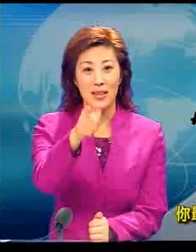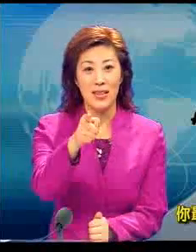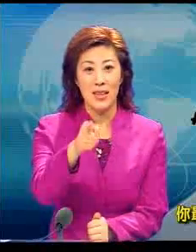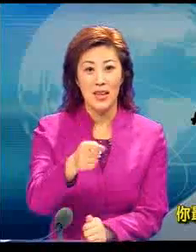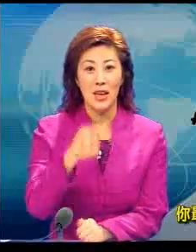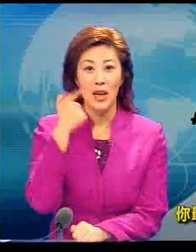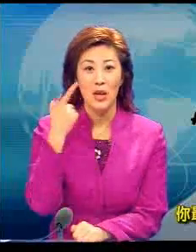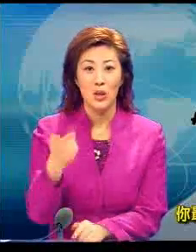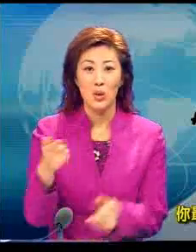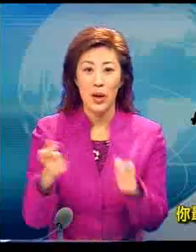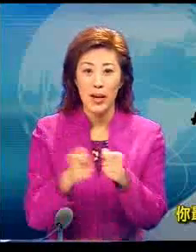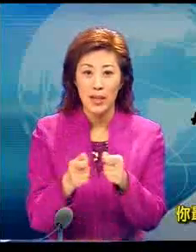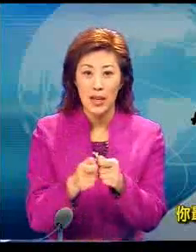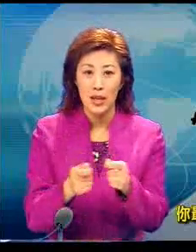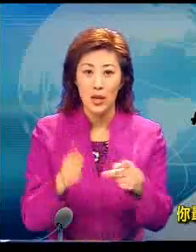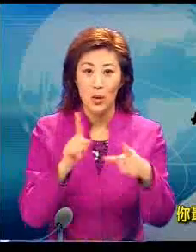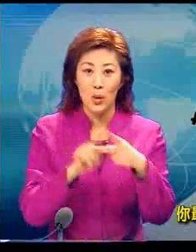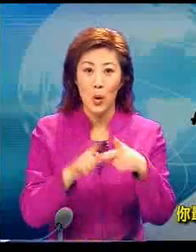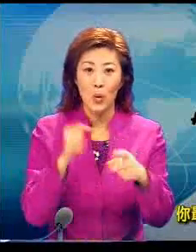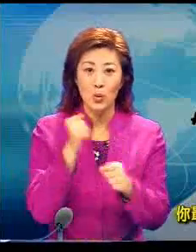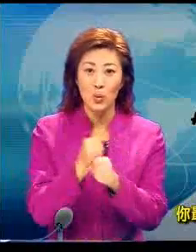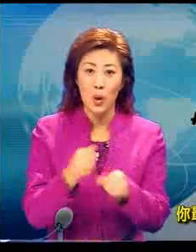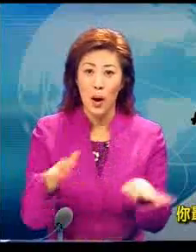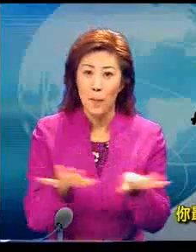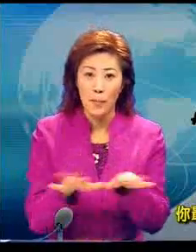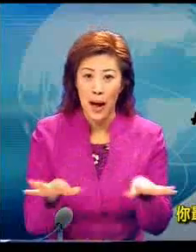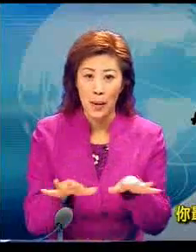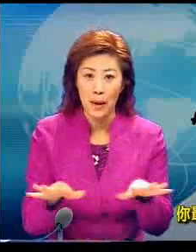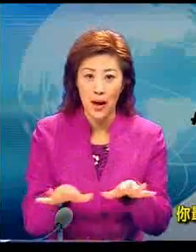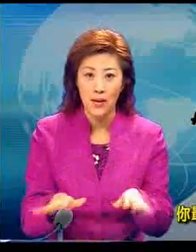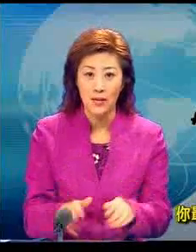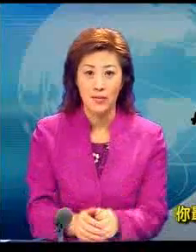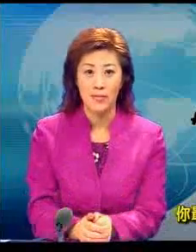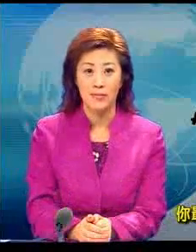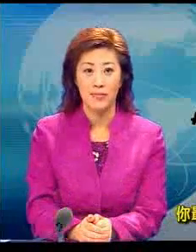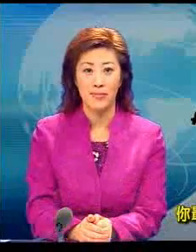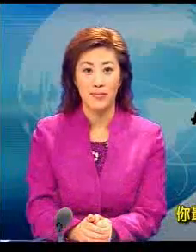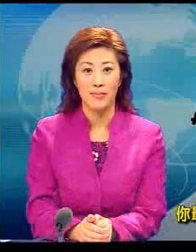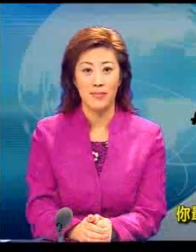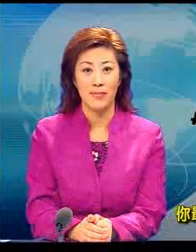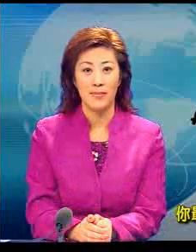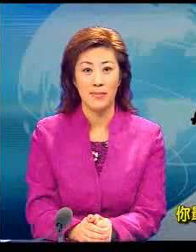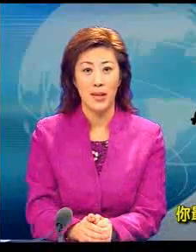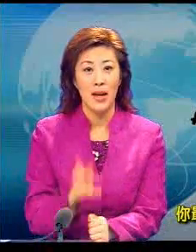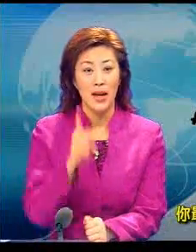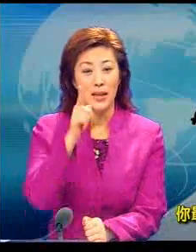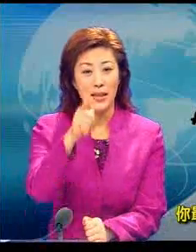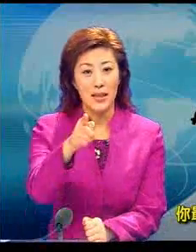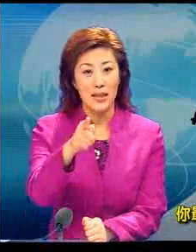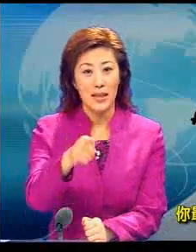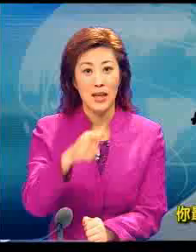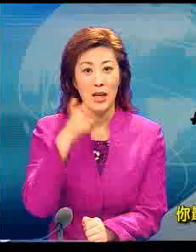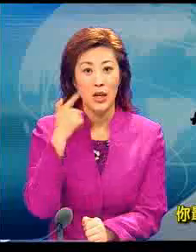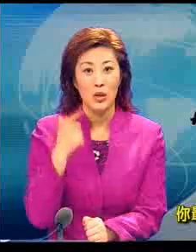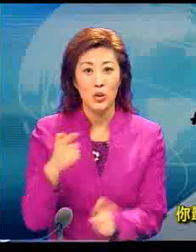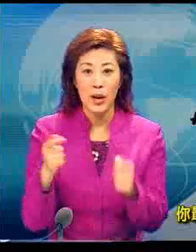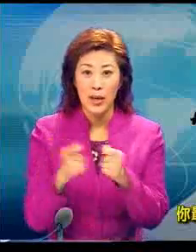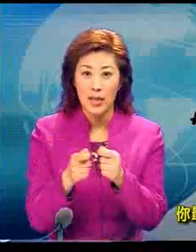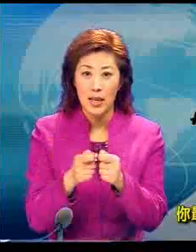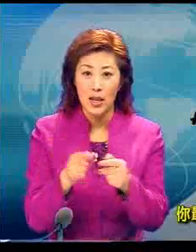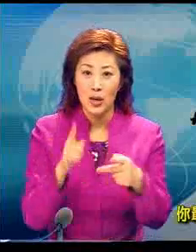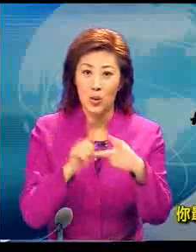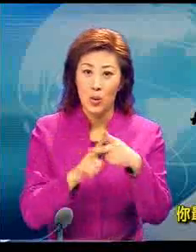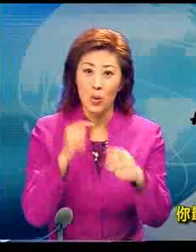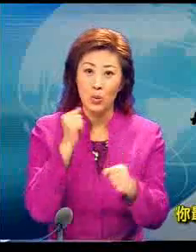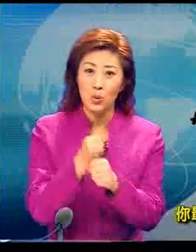最近工作忙吗？ 你最近工作忙吗？